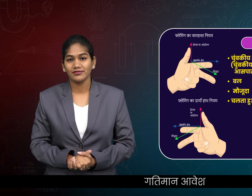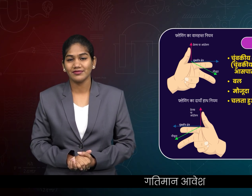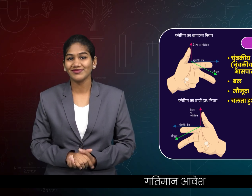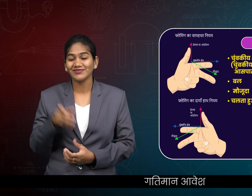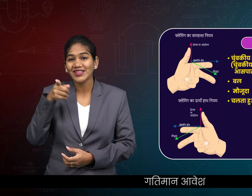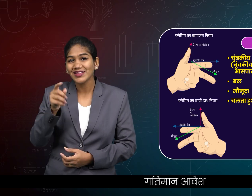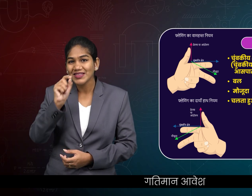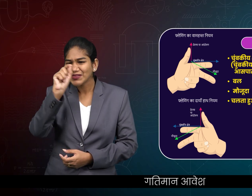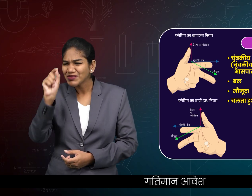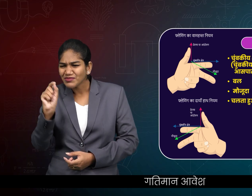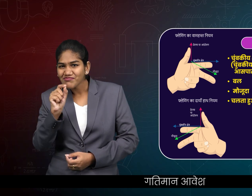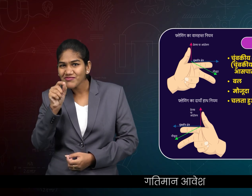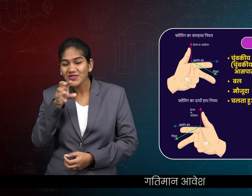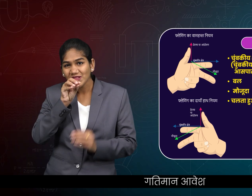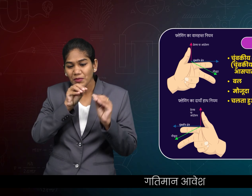गतिमान आवेश,